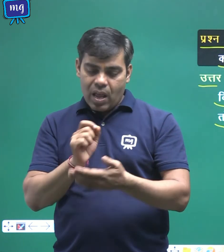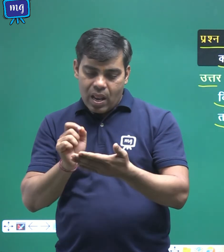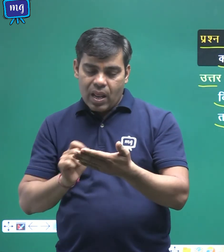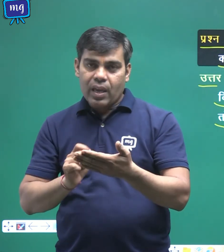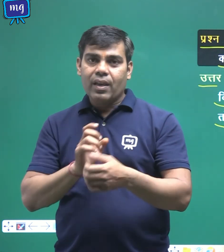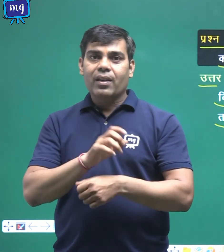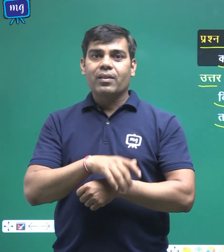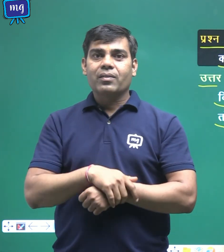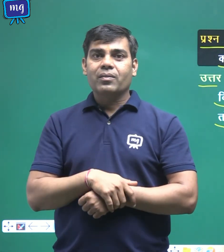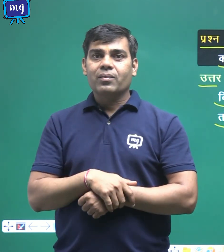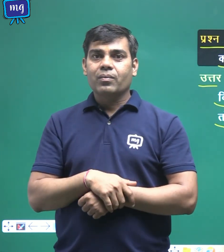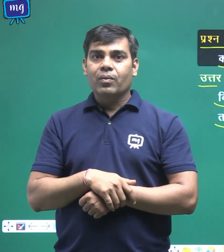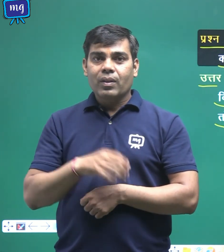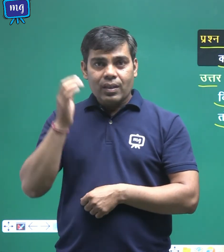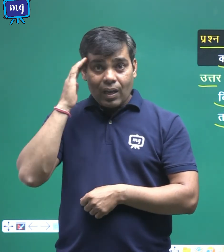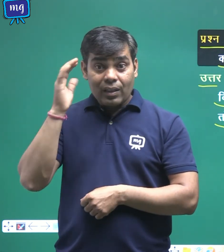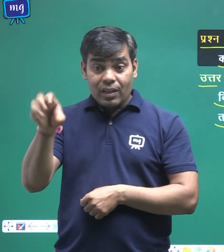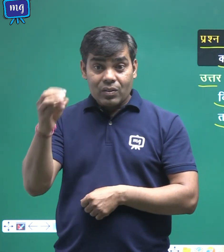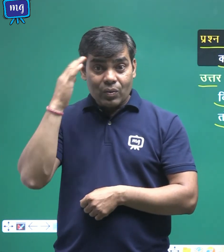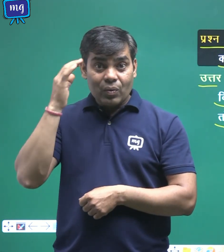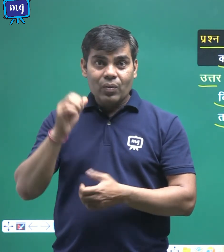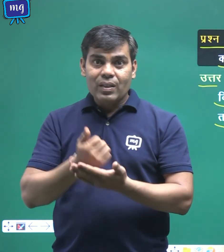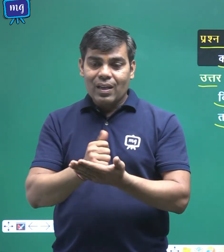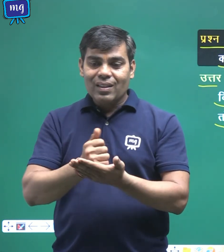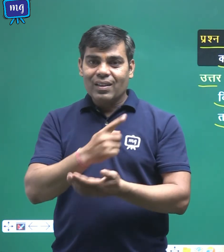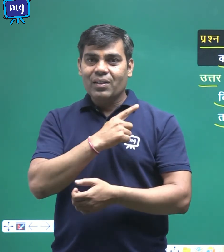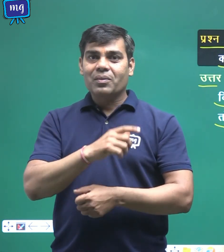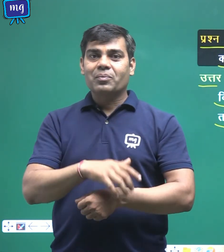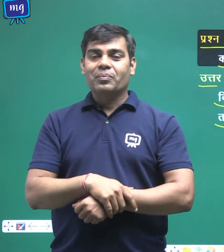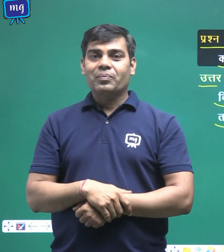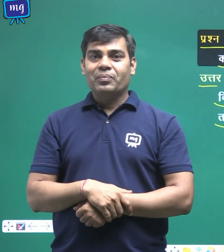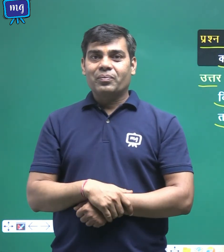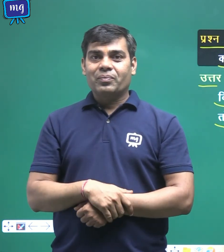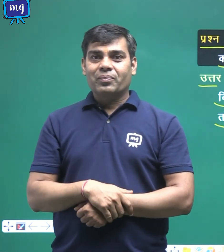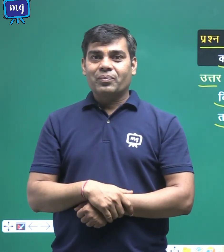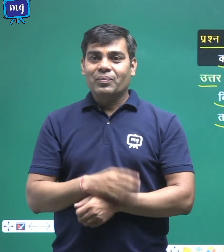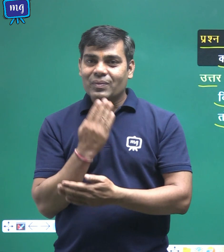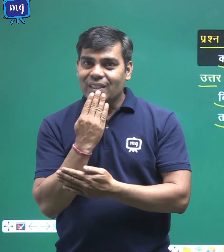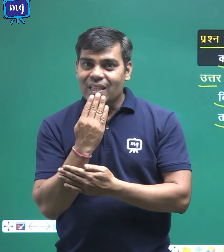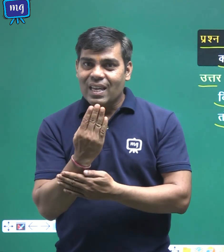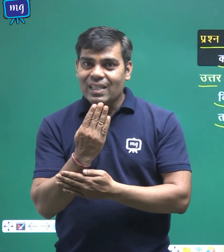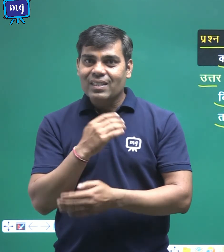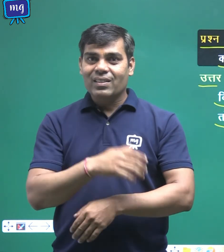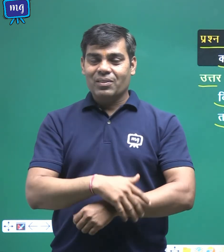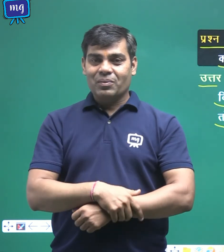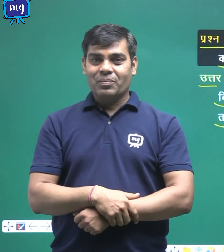लिखें, याद करें। धन्यवाद।